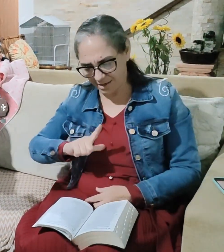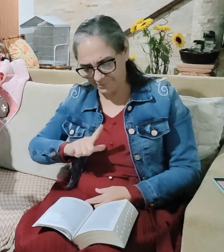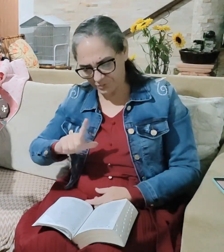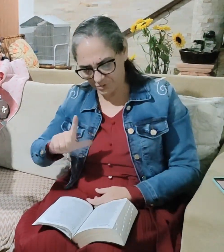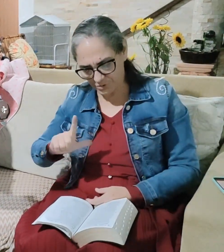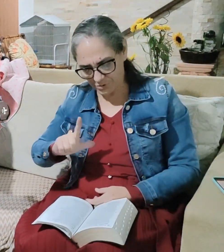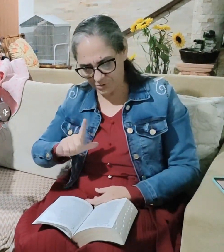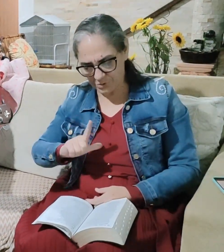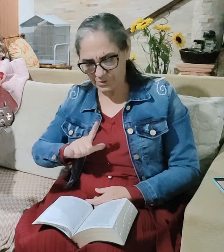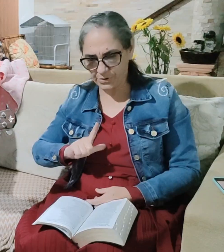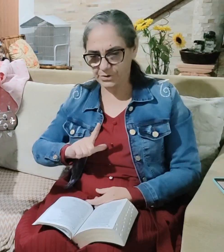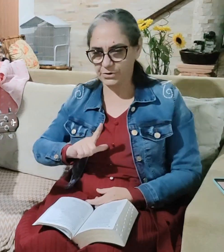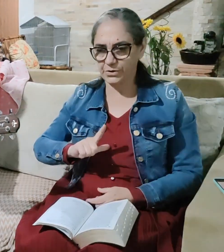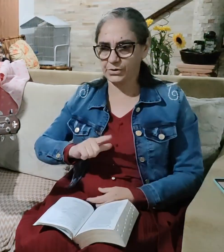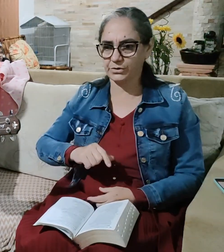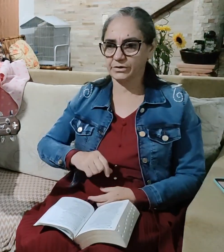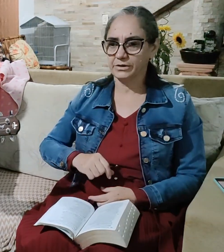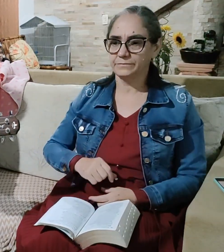amor.